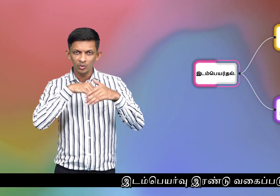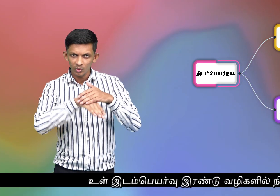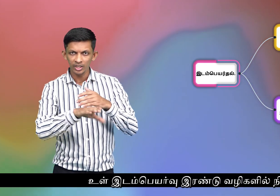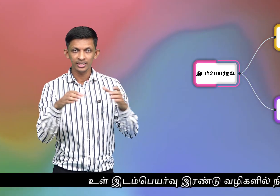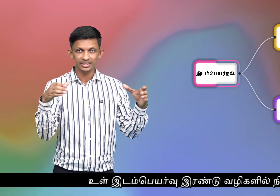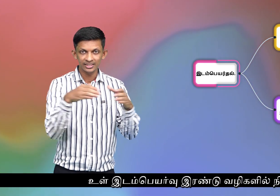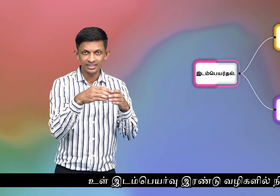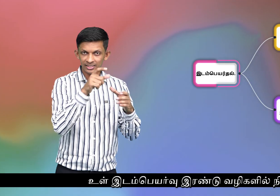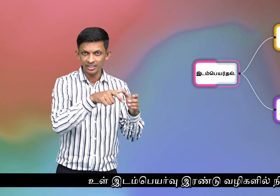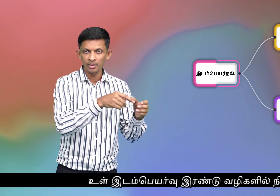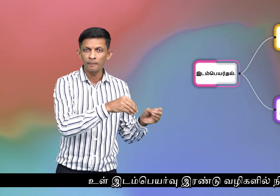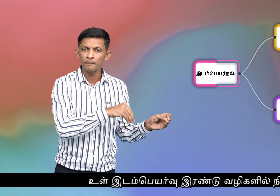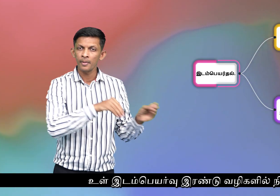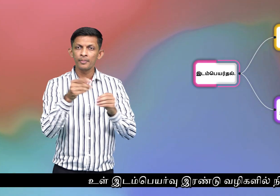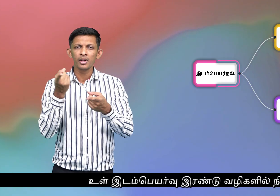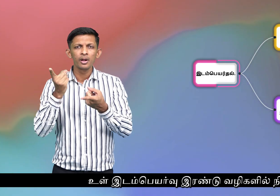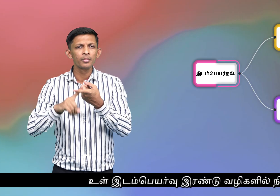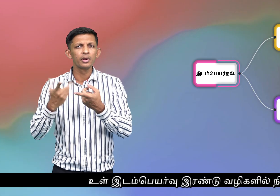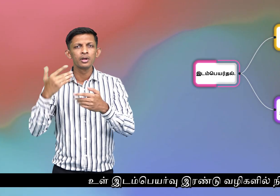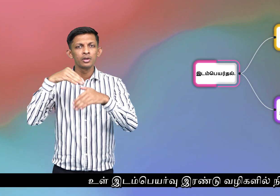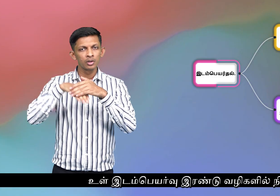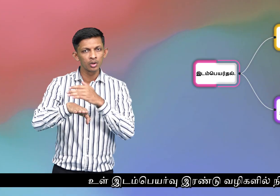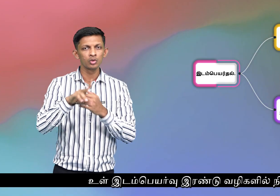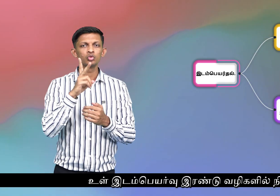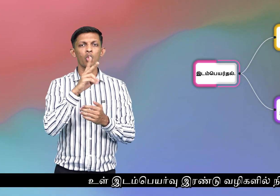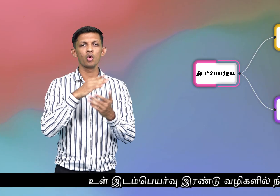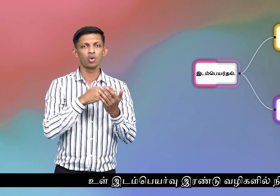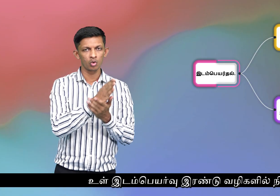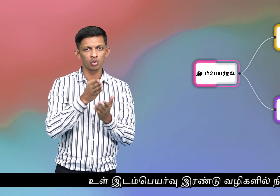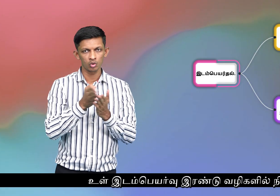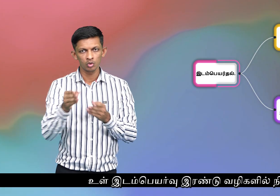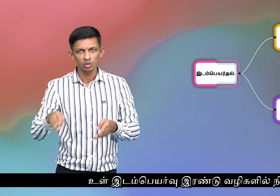உள் இடம்பெயர்வு 2 வழிகளில் நிகழ்கிறது.